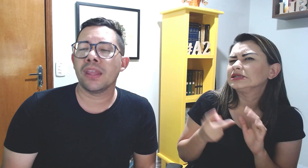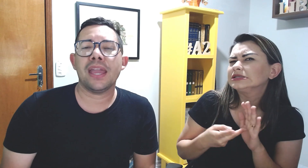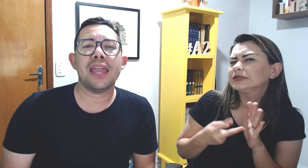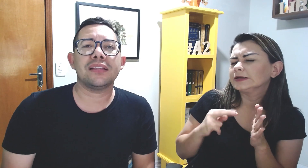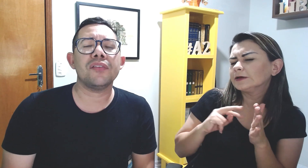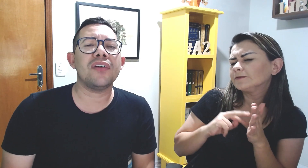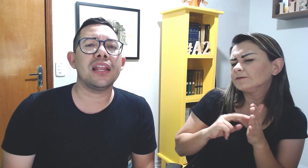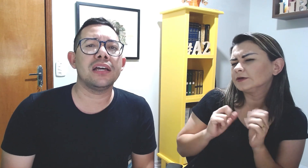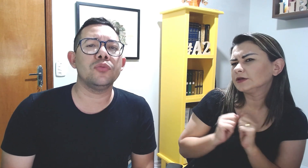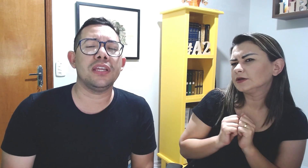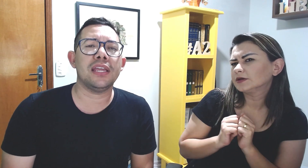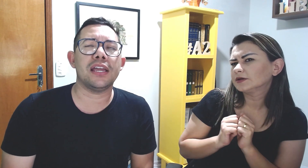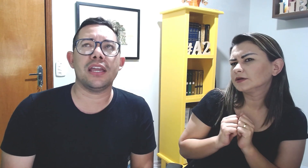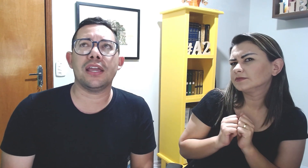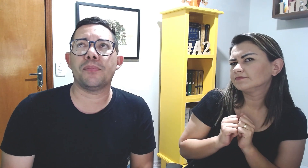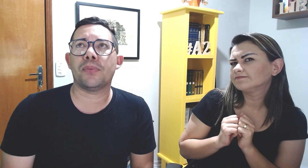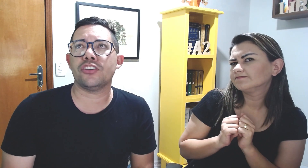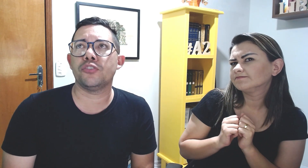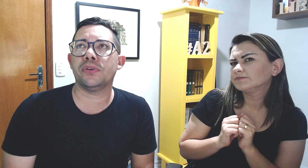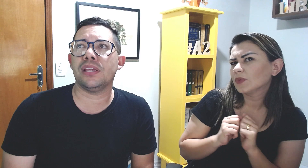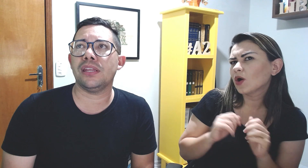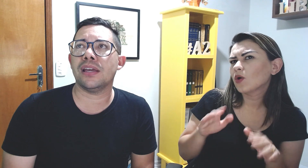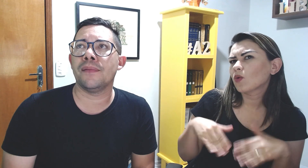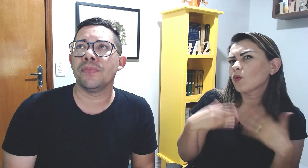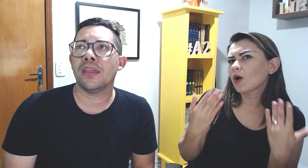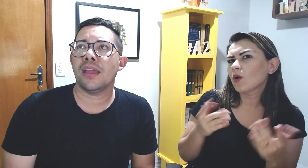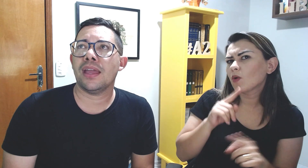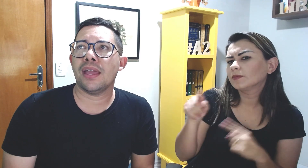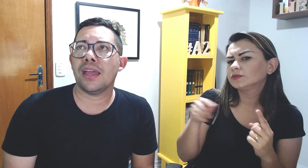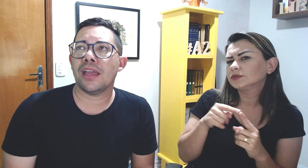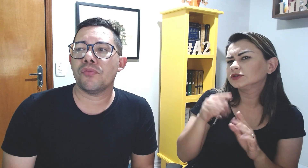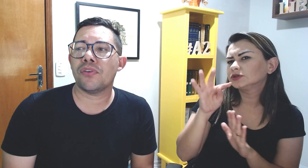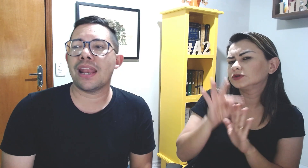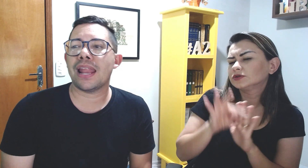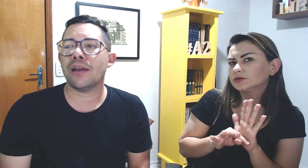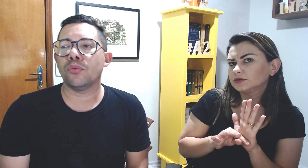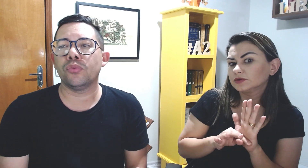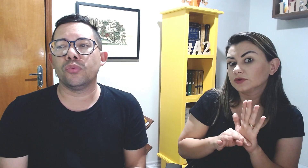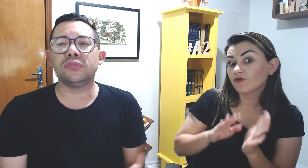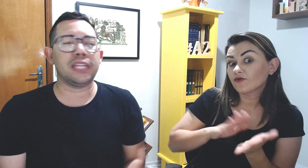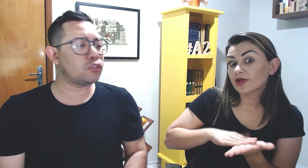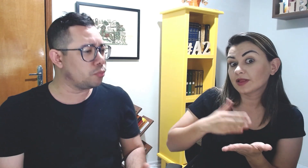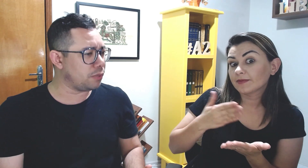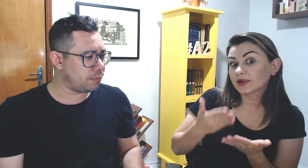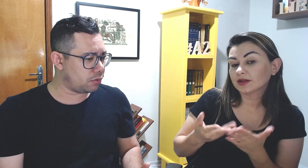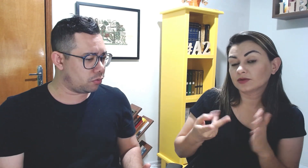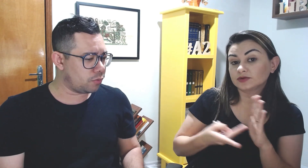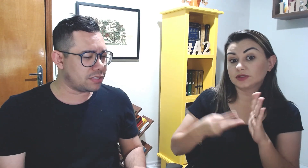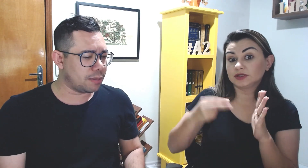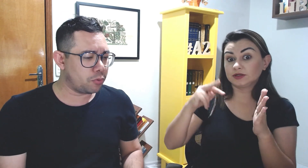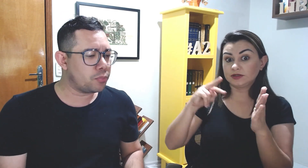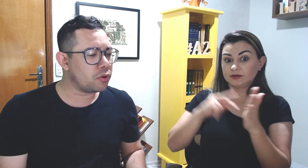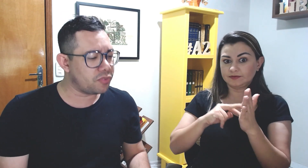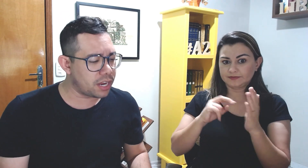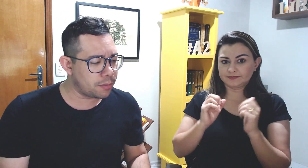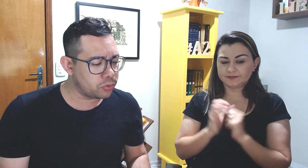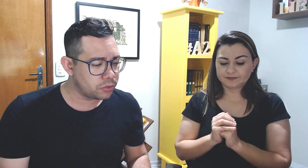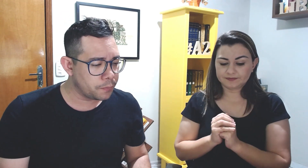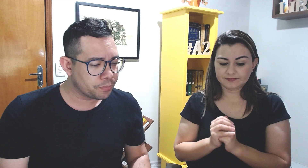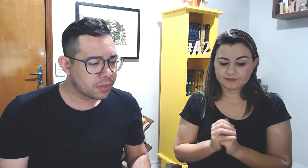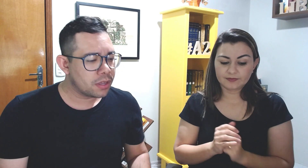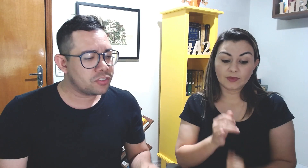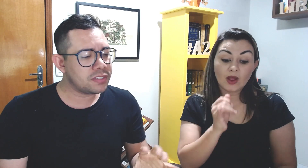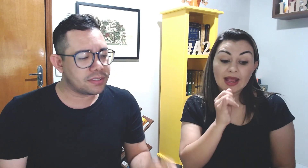explicou, tá falando aí, a gente poderia falar um texto bíblico. Um exemplo,